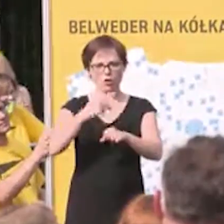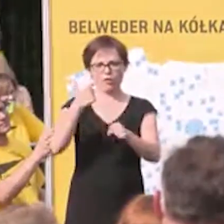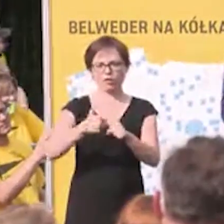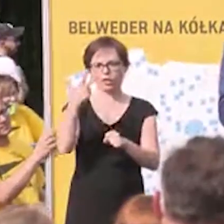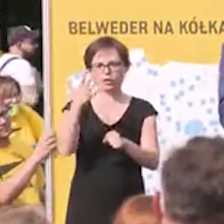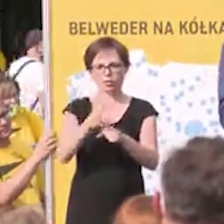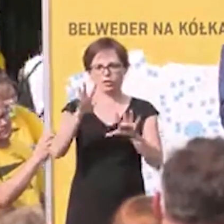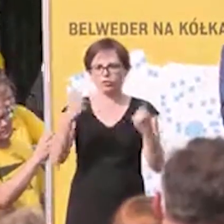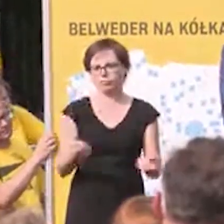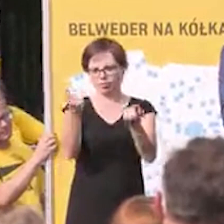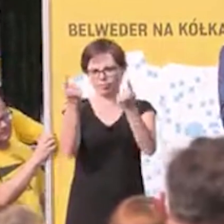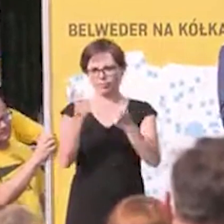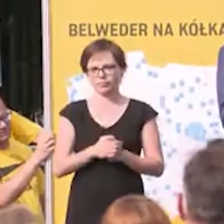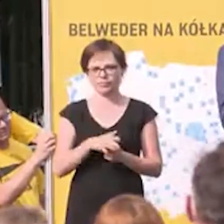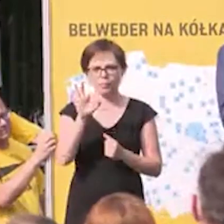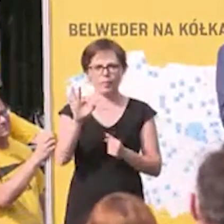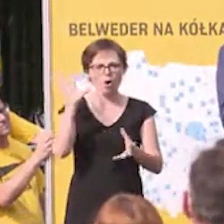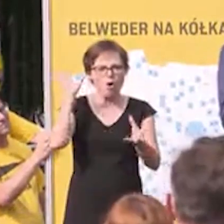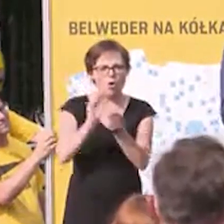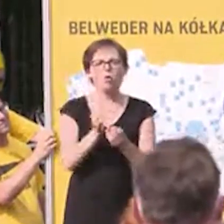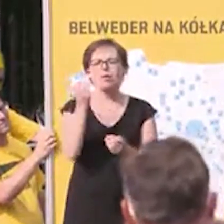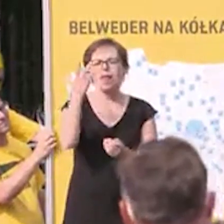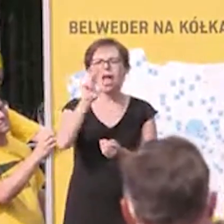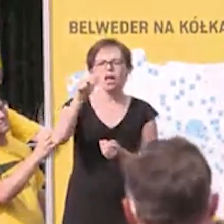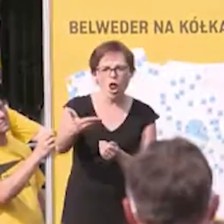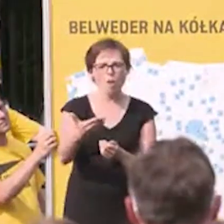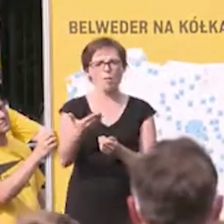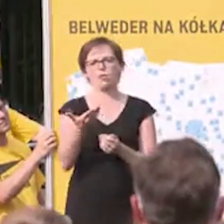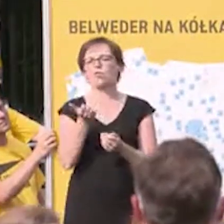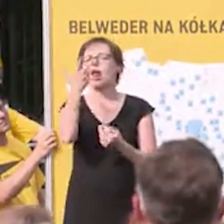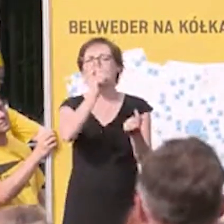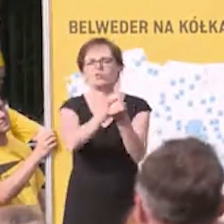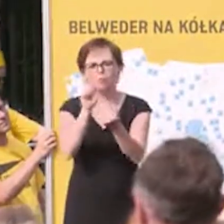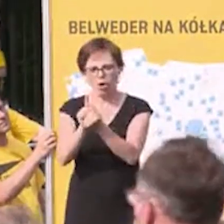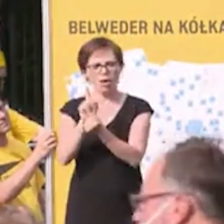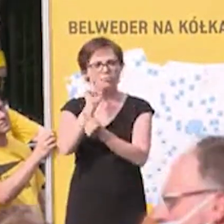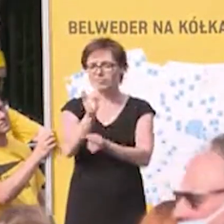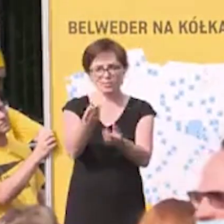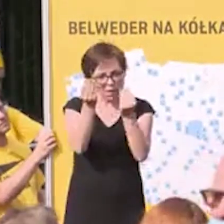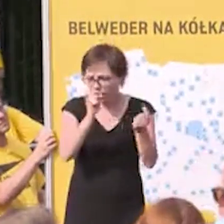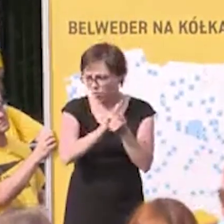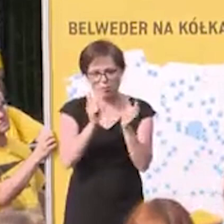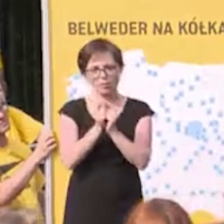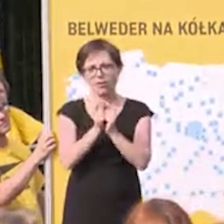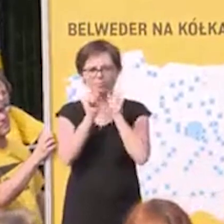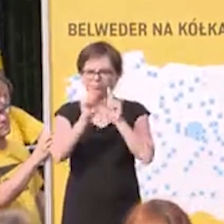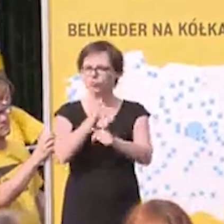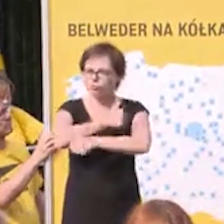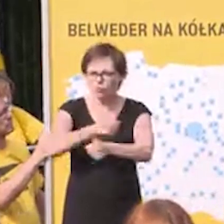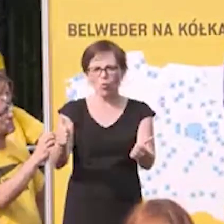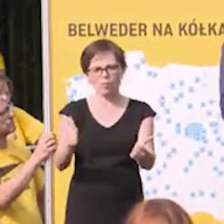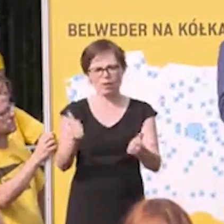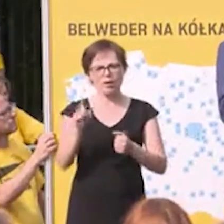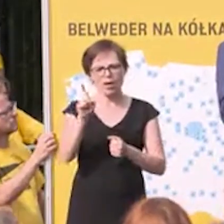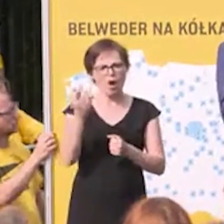agitować. Po tym wszystkim i po tych wszystkich kilometrach i spotkaniach wspaniałych, genialnych, które miałem w